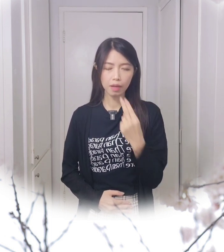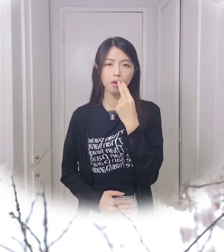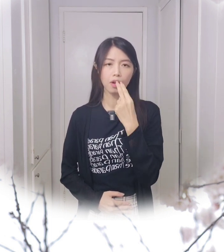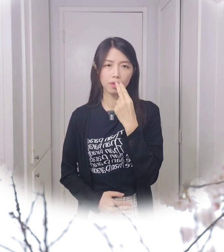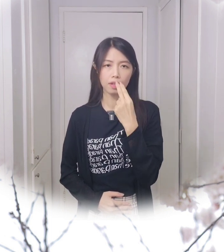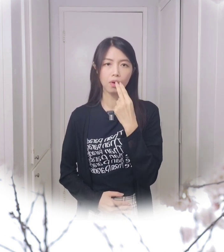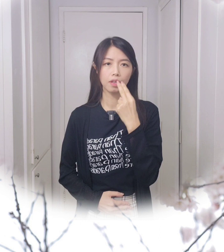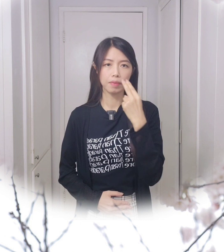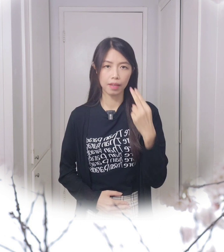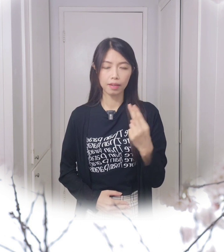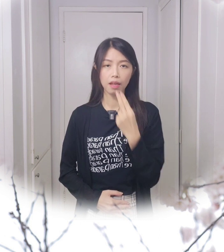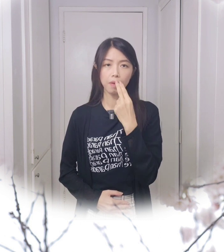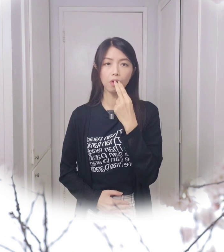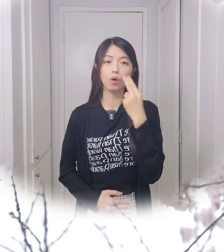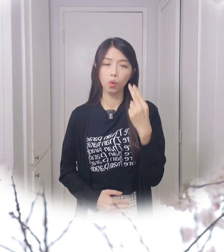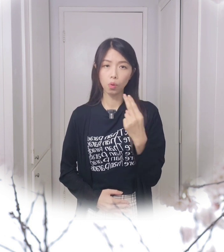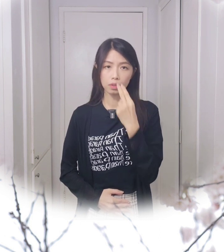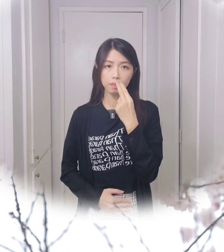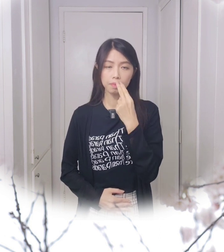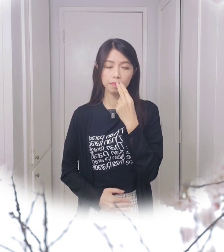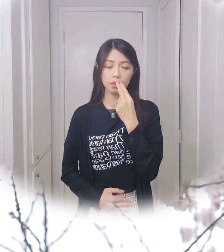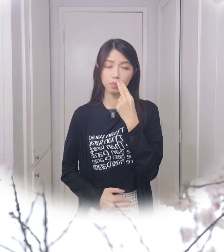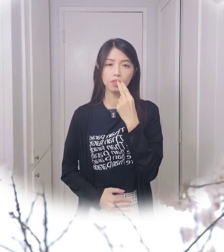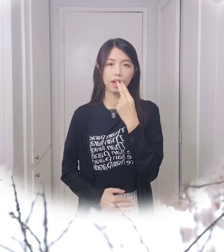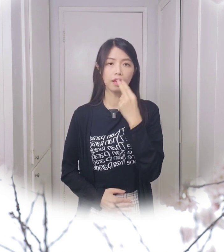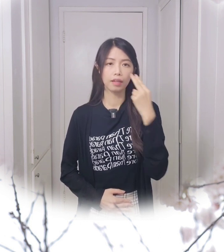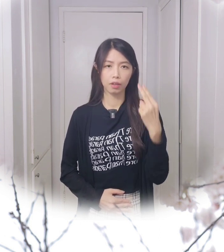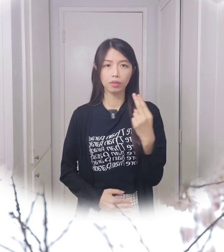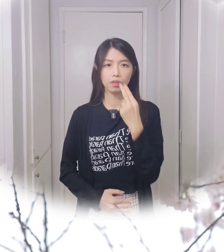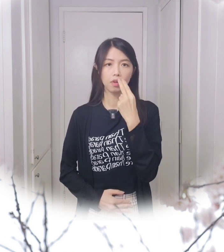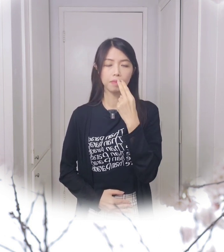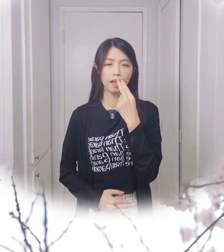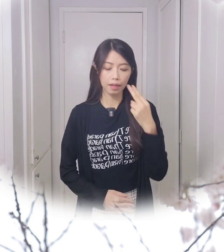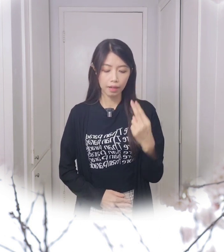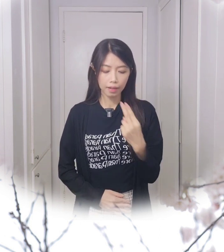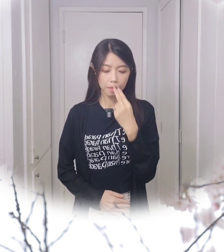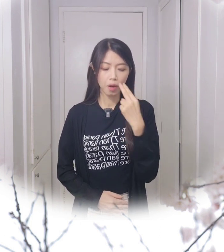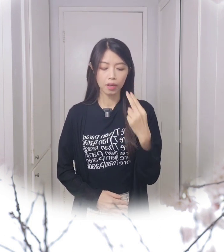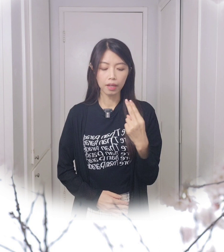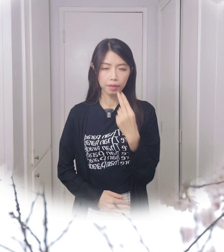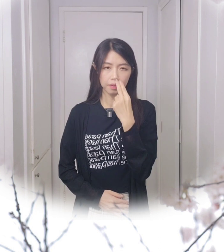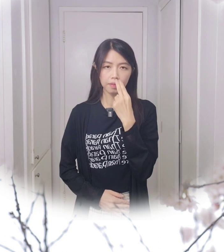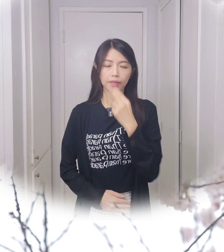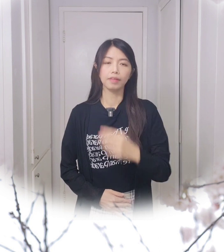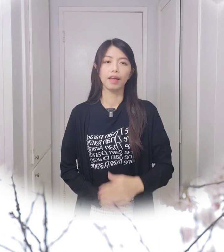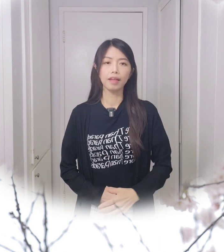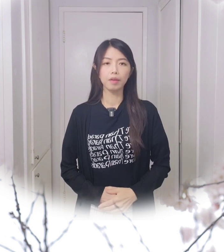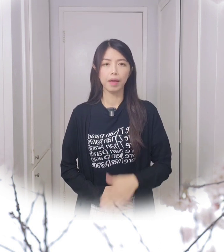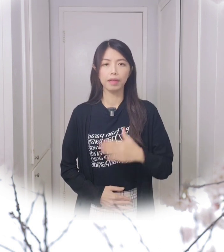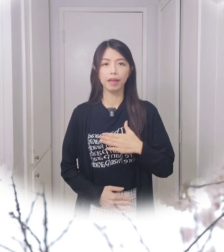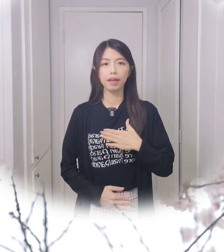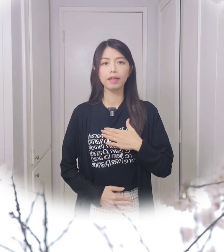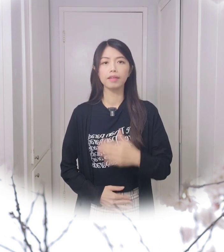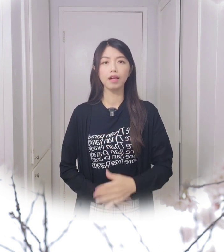생명이라고 한 뜻의 수어가 됩니다. 생명, 호흡, 숨쉬다 이런 뜻의 수어입니다. 생명이 내